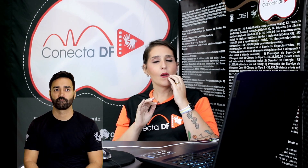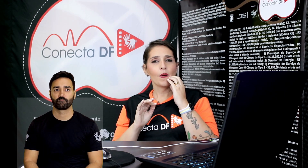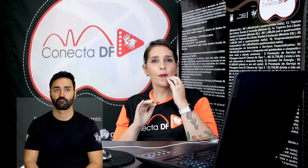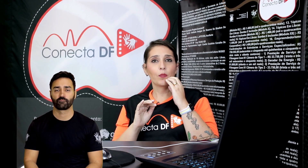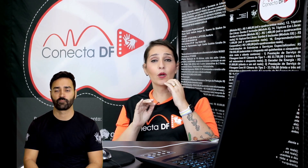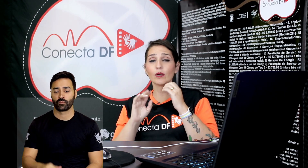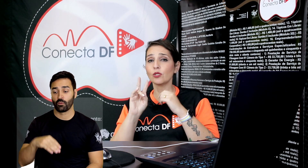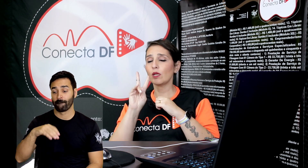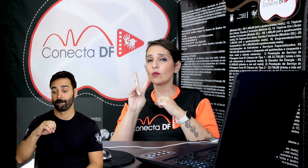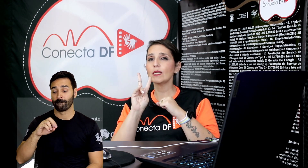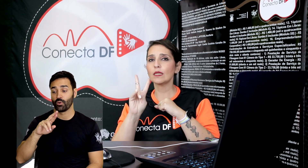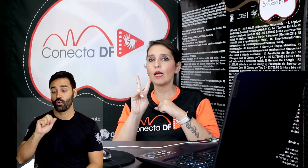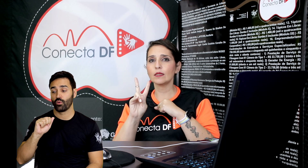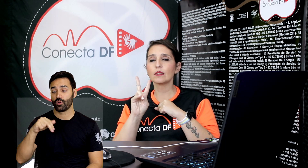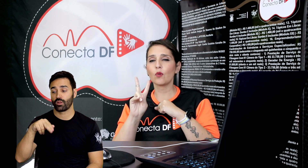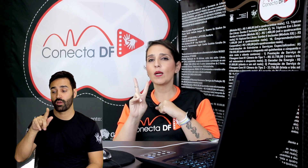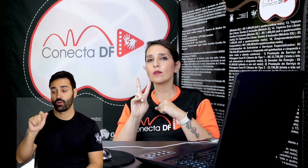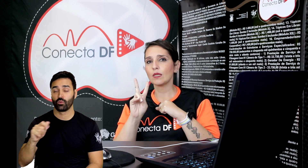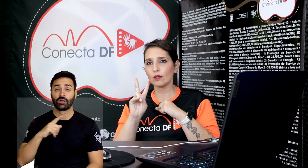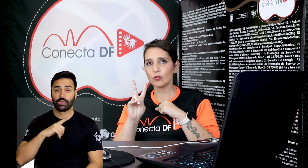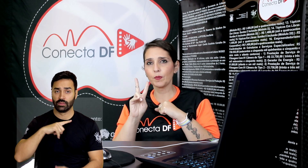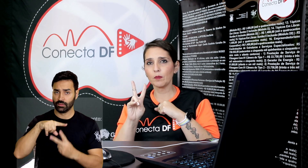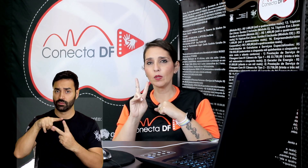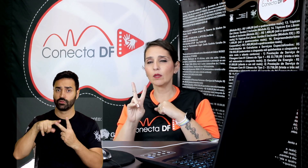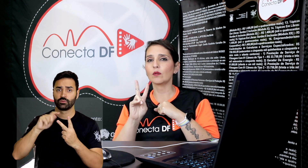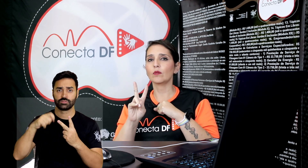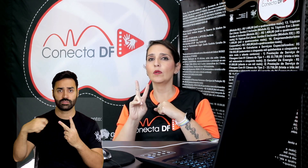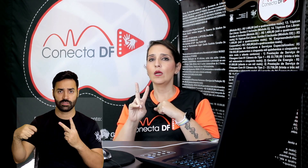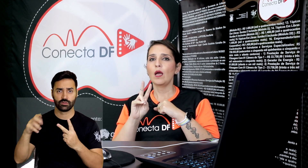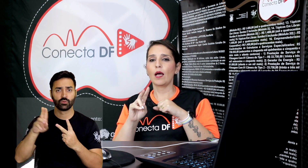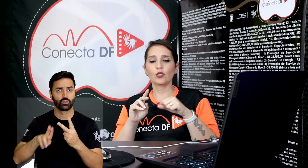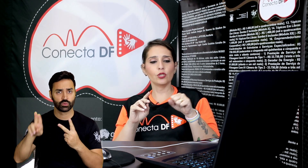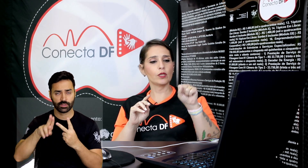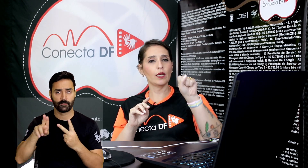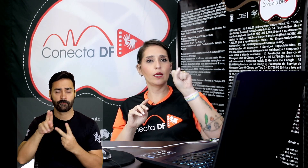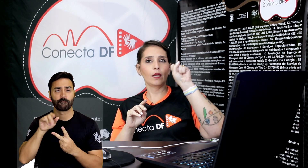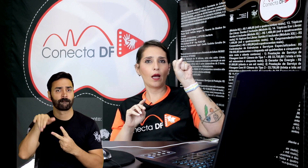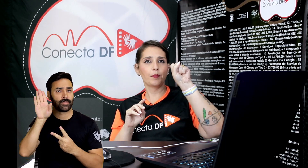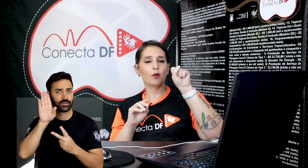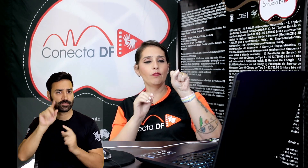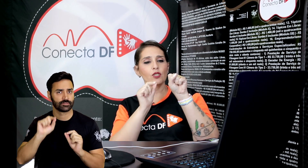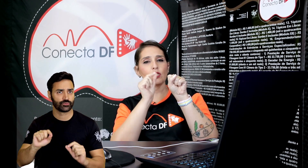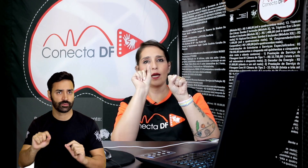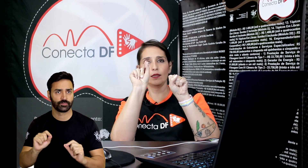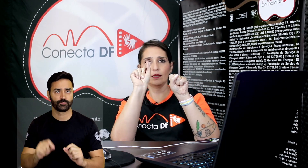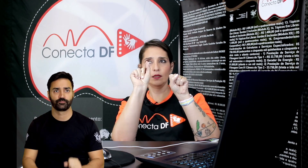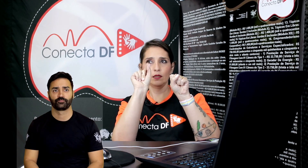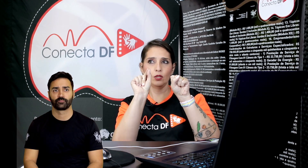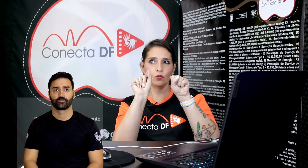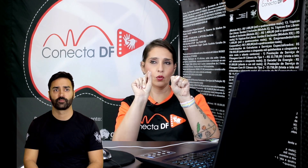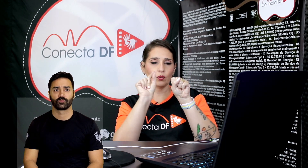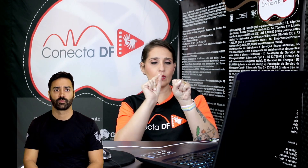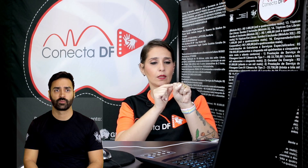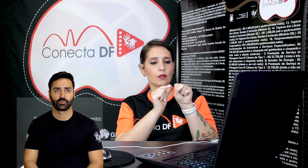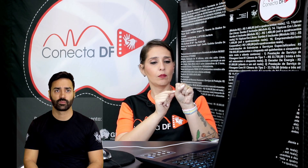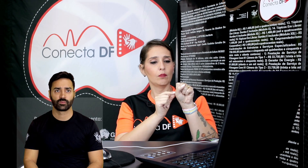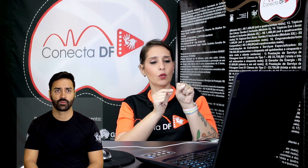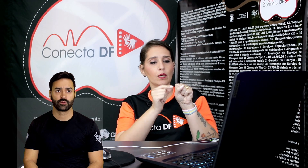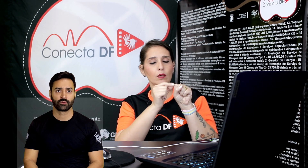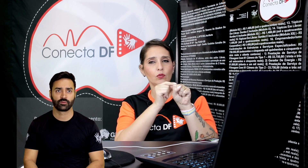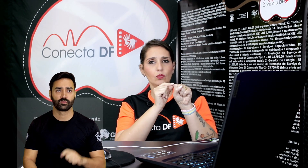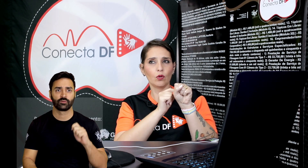Morango. Morango a gente tem 2 sinais que são mais usados para morango. A gente tem a mão fechada e o outro